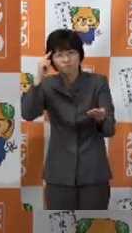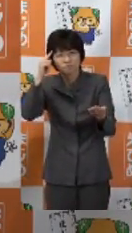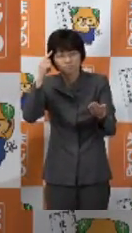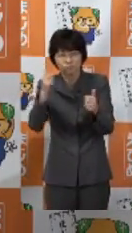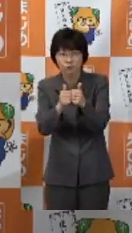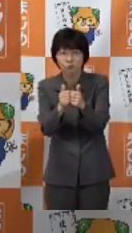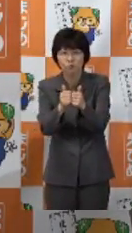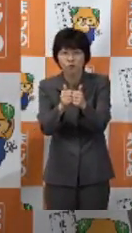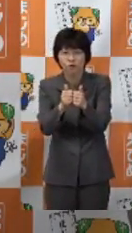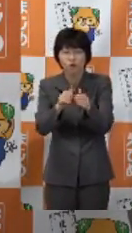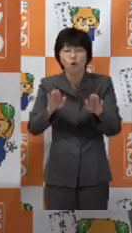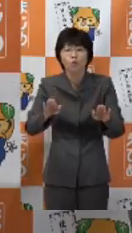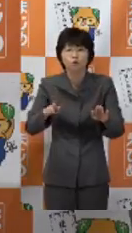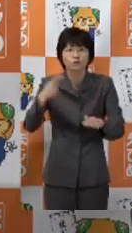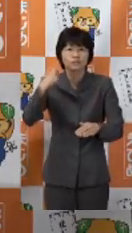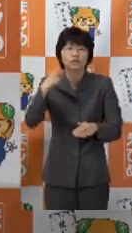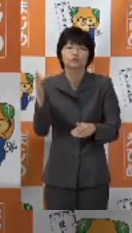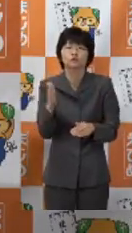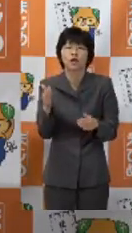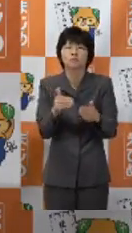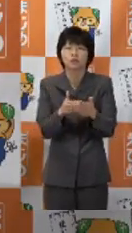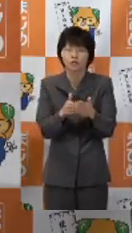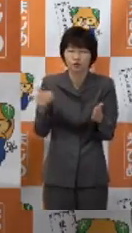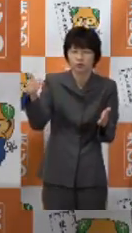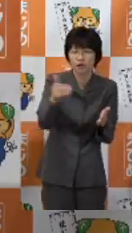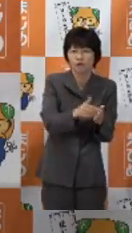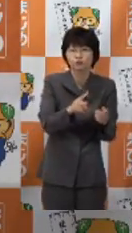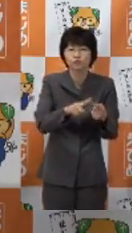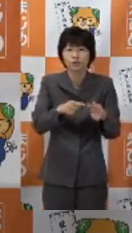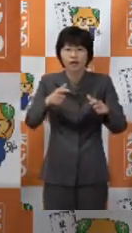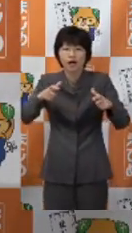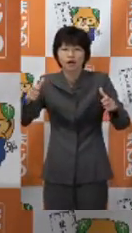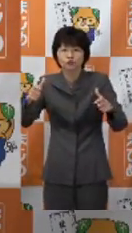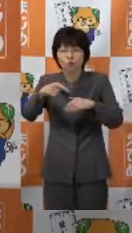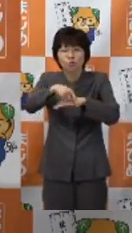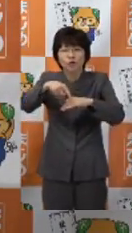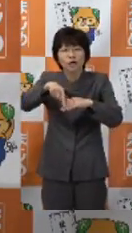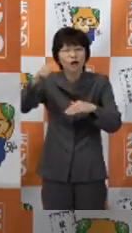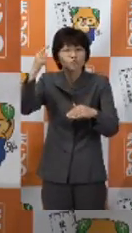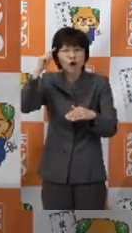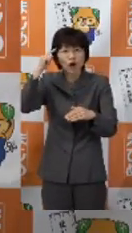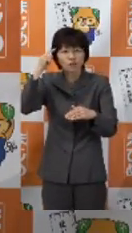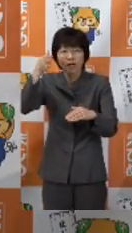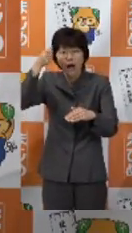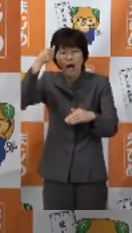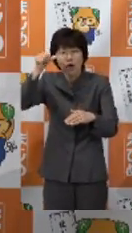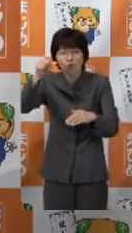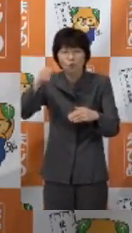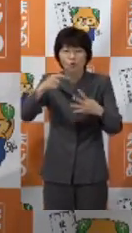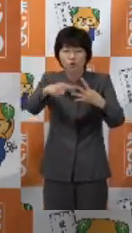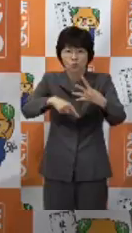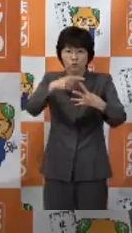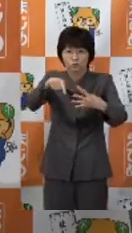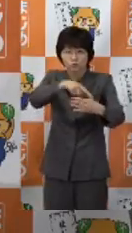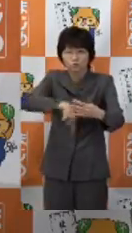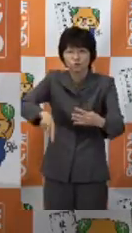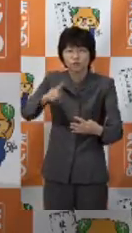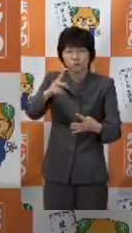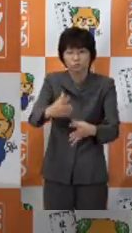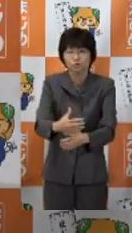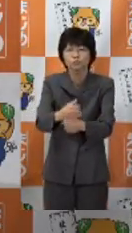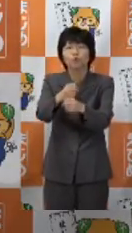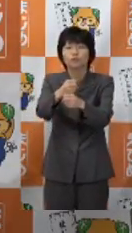思うそれらを比較検討し今年の夏頃までには最終的なか